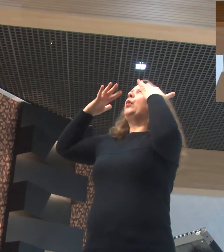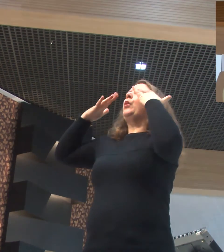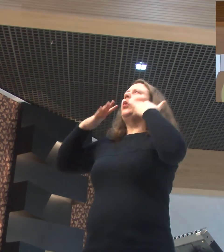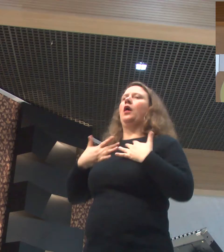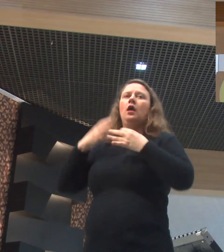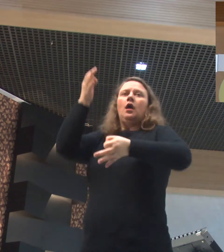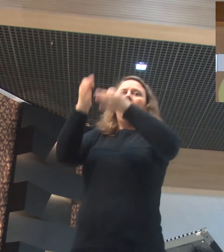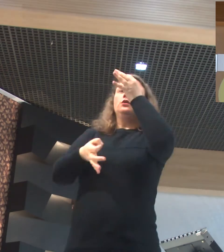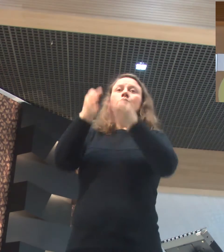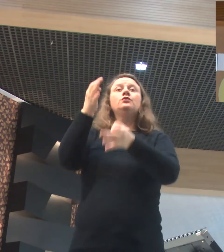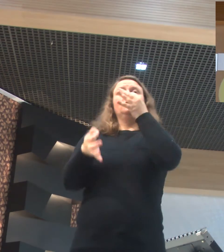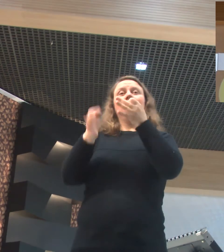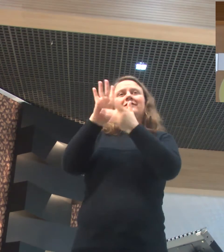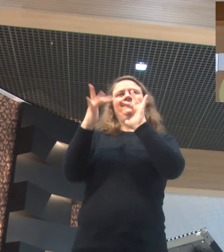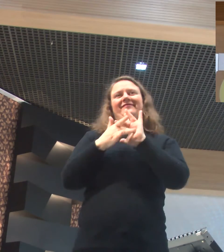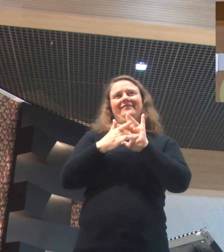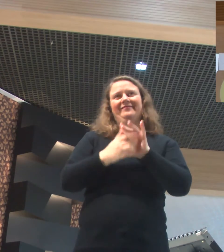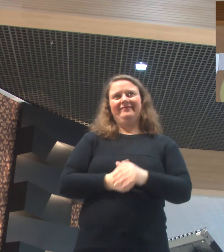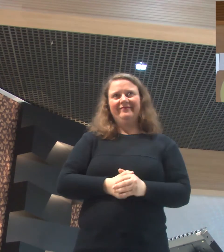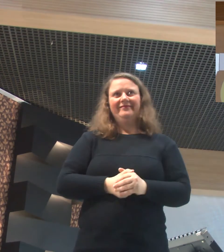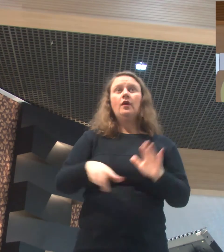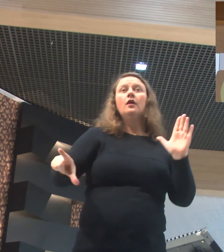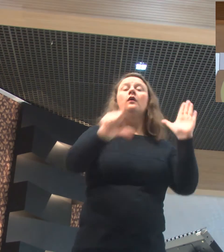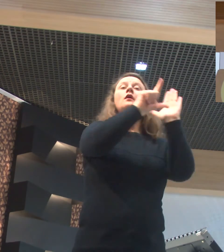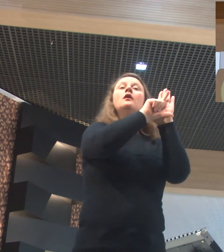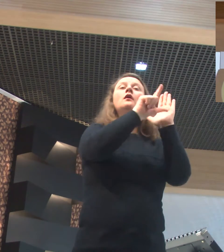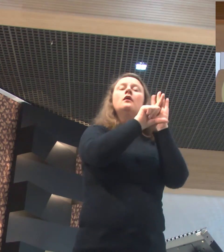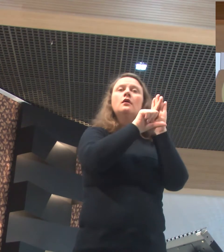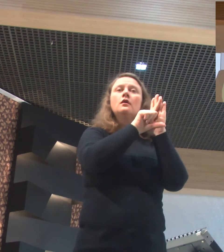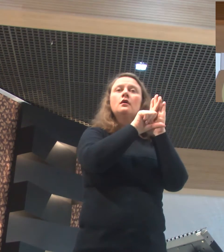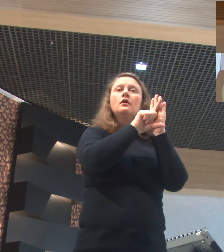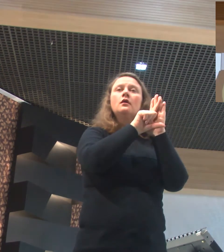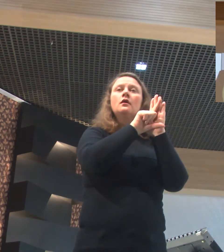lei moral. A lei moral,